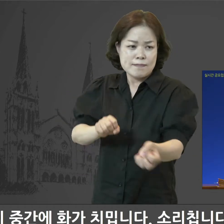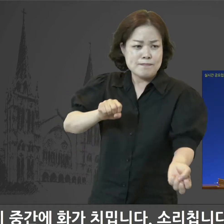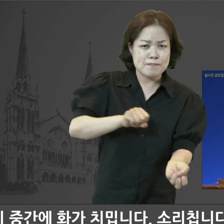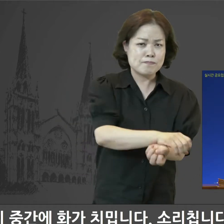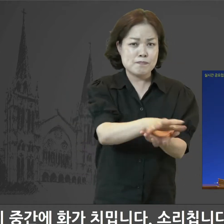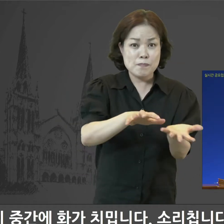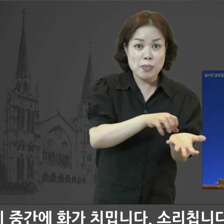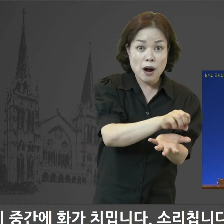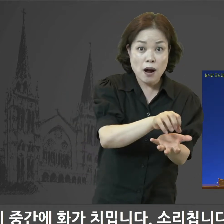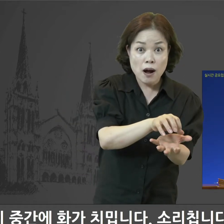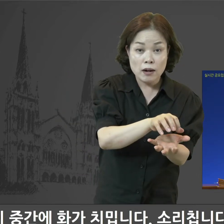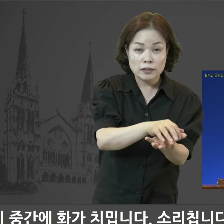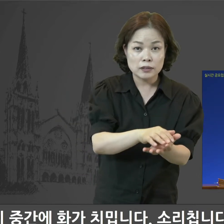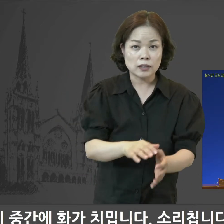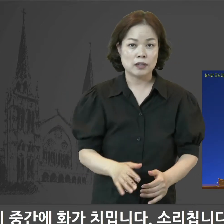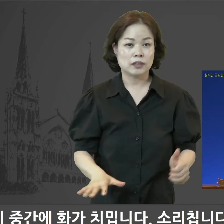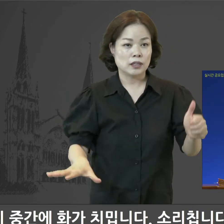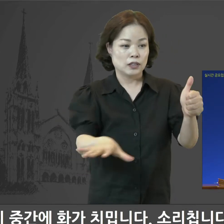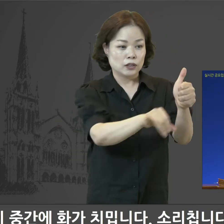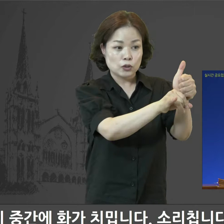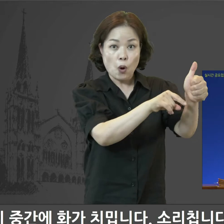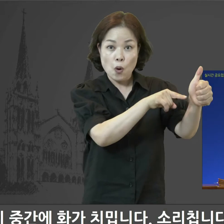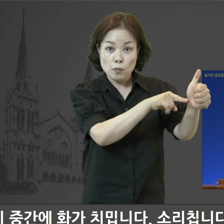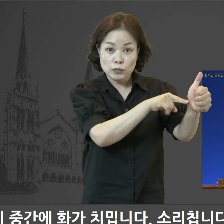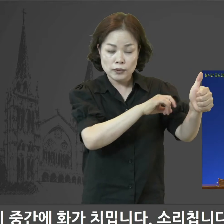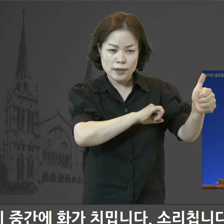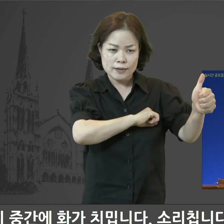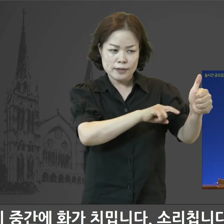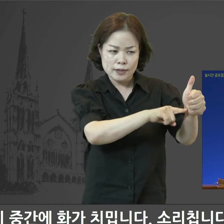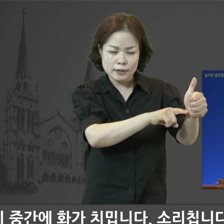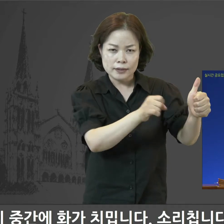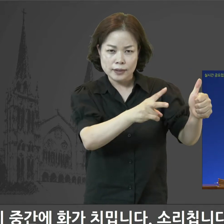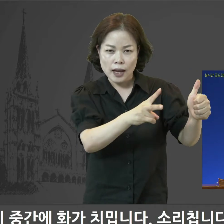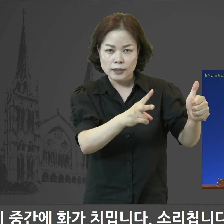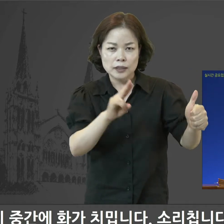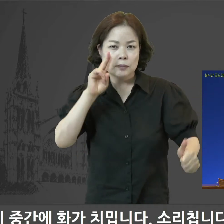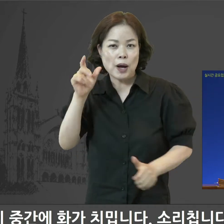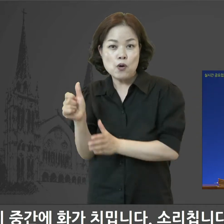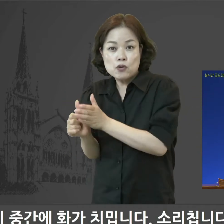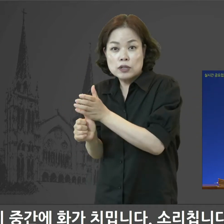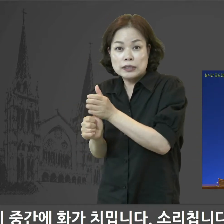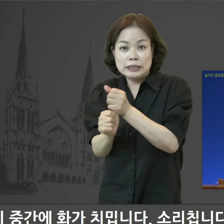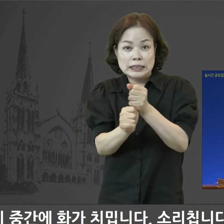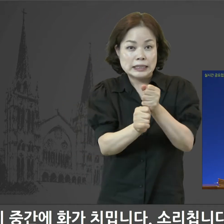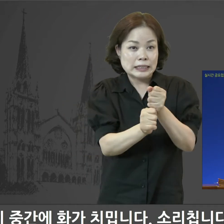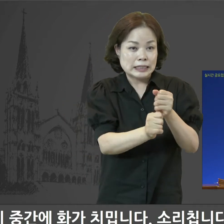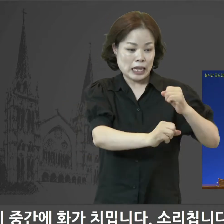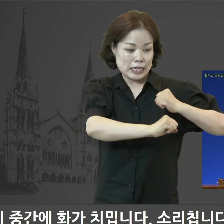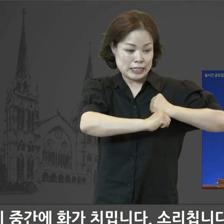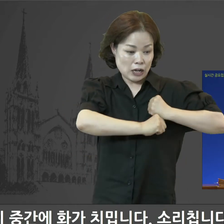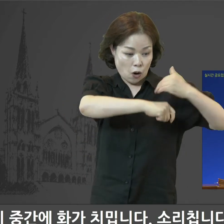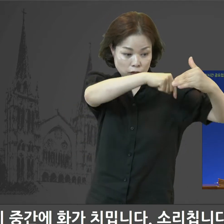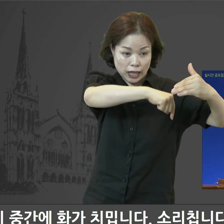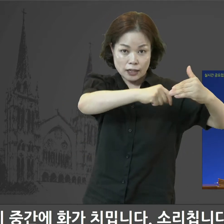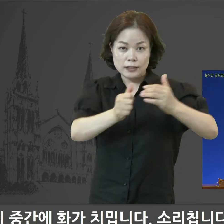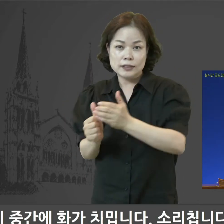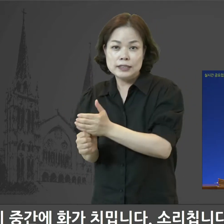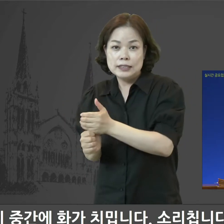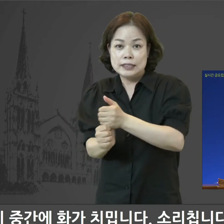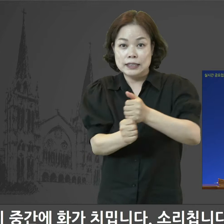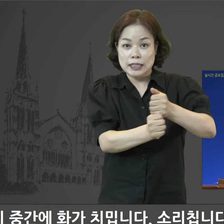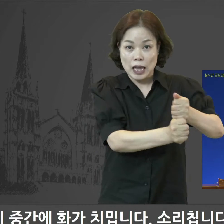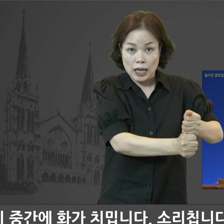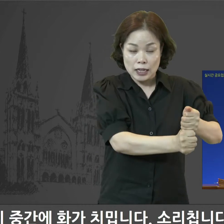겁니다. 그래서 이제 천부장이 바울을 다시 체포해서 영내로 데리고 가서